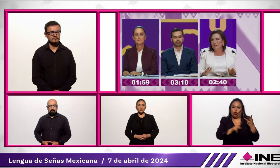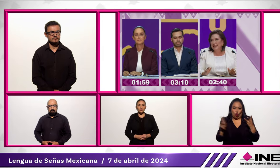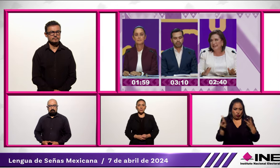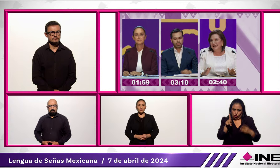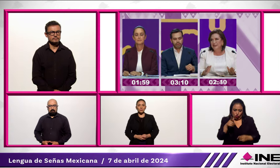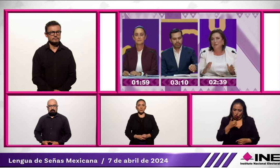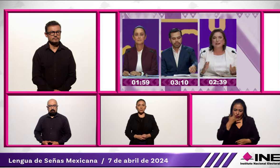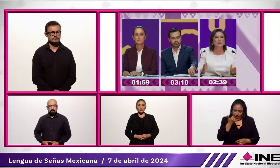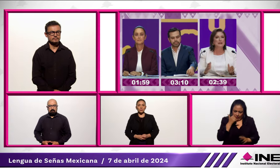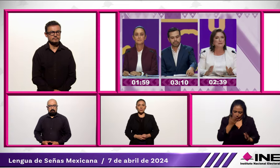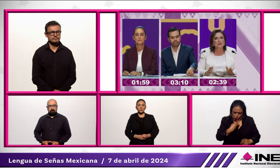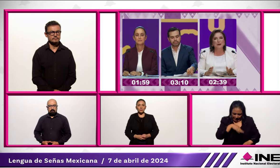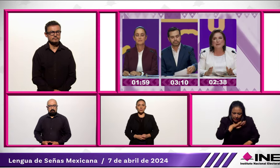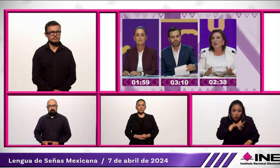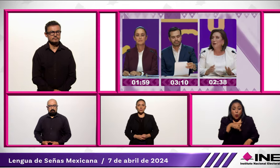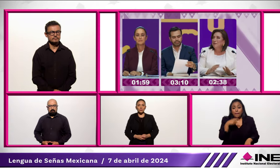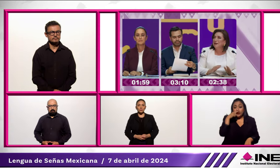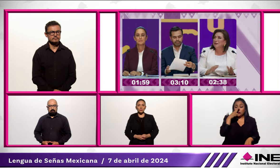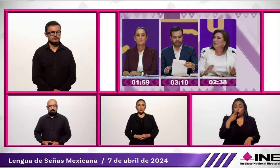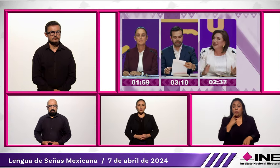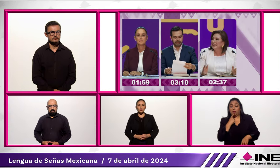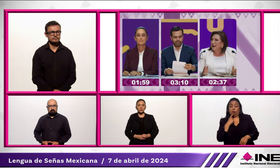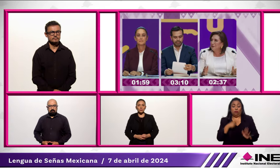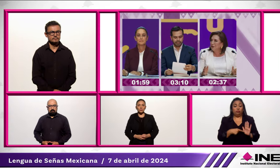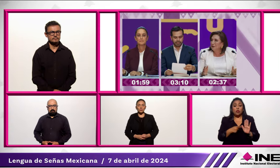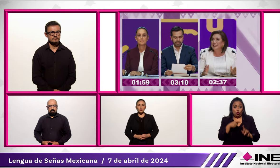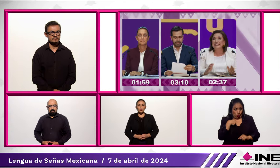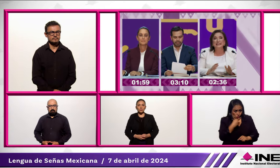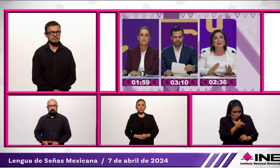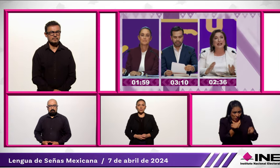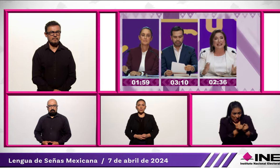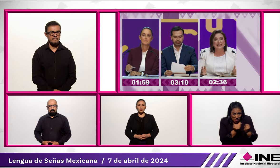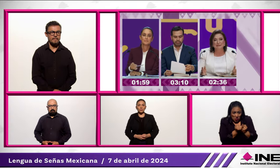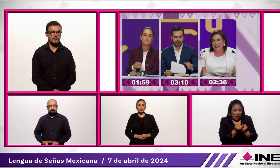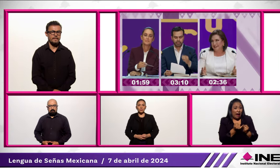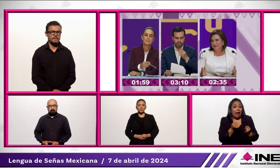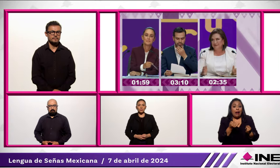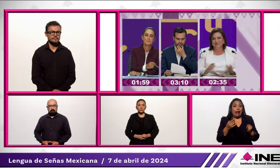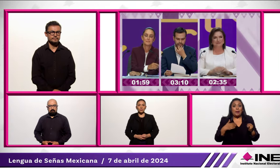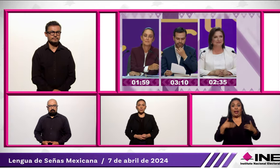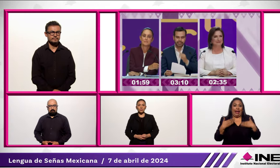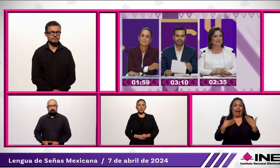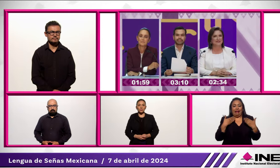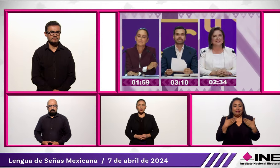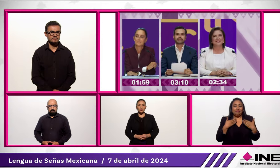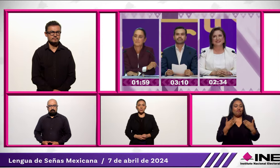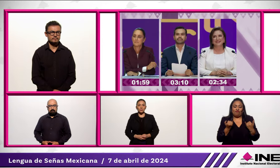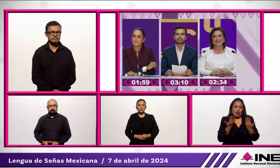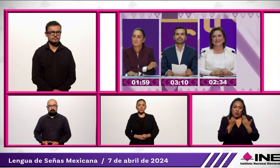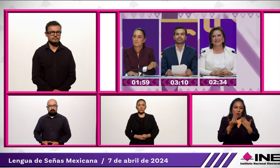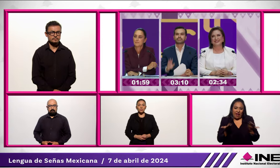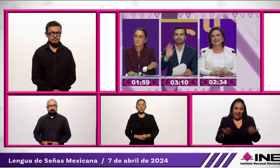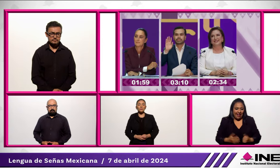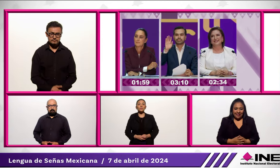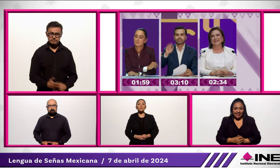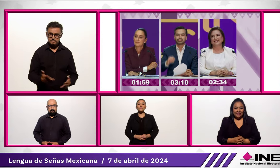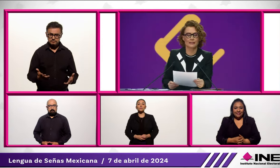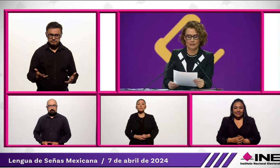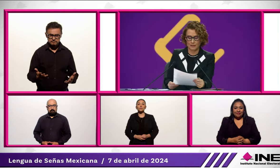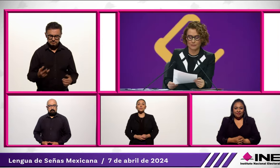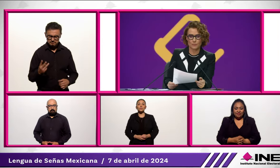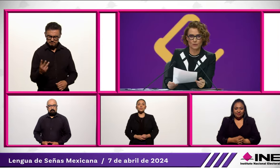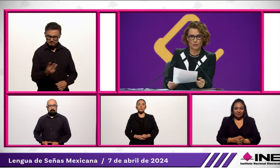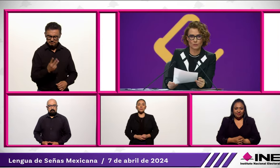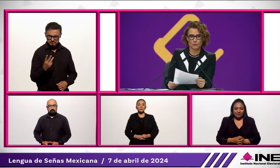te equivoques. Tú presumes mucho a AMLO, pero no eres AMLO, no tienes ni su carisma. Candidatos, sobre el tema